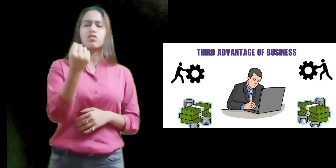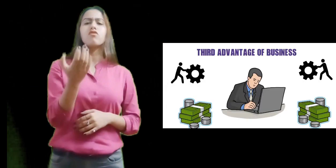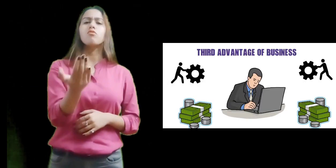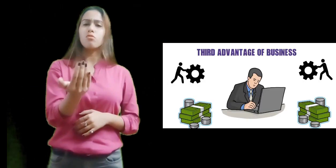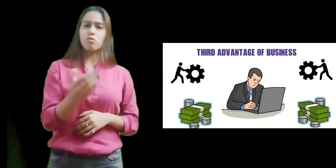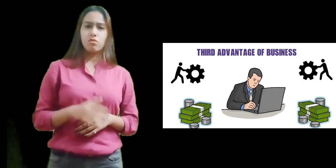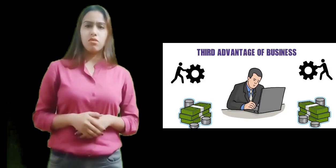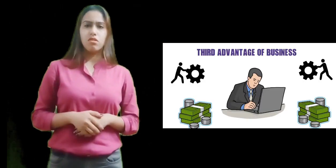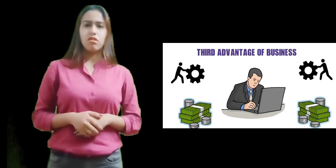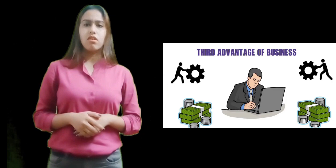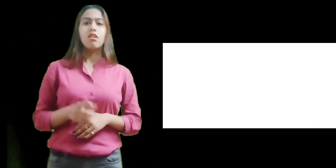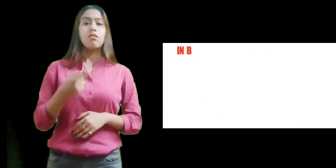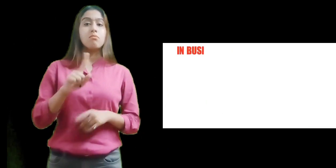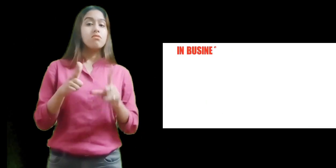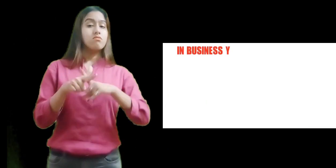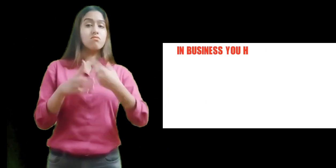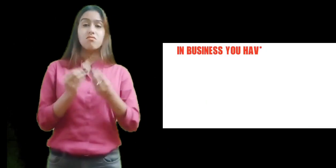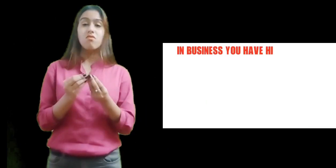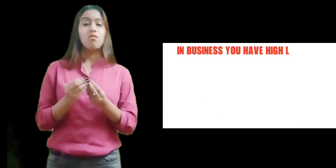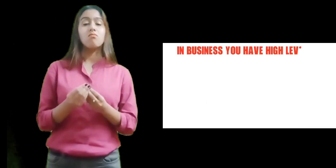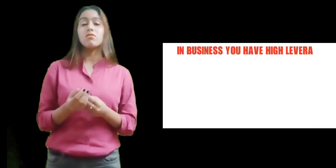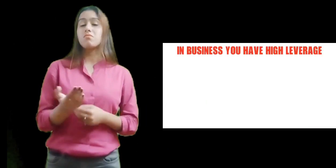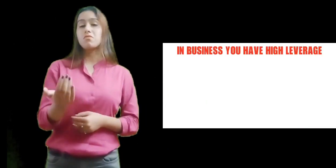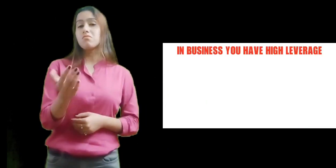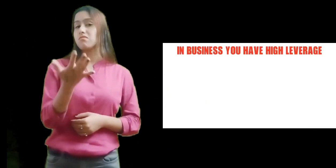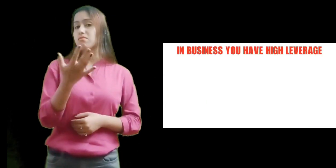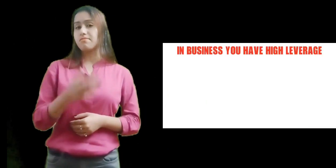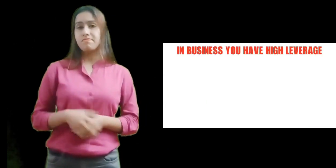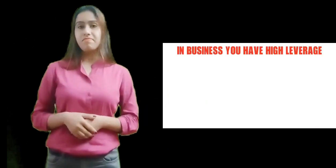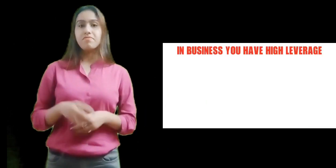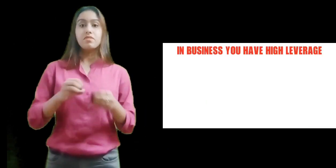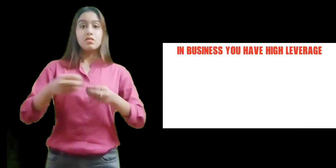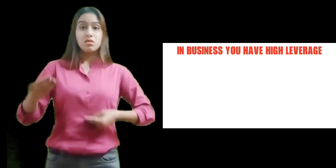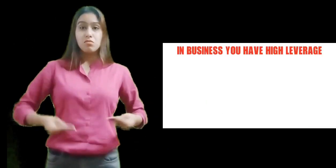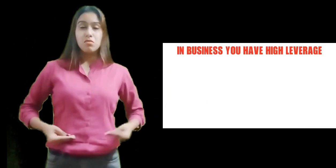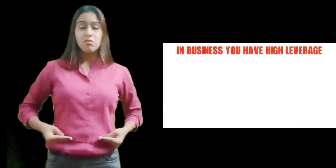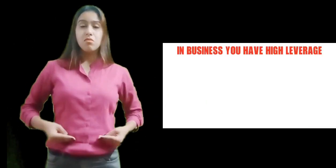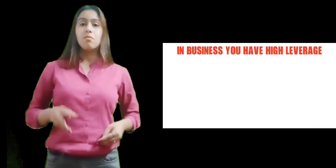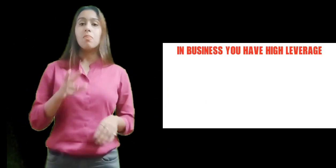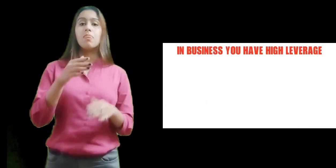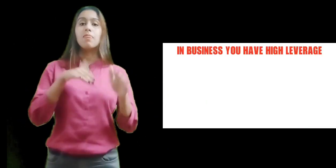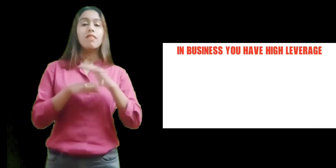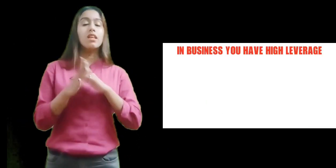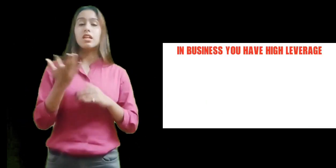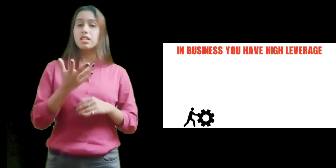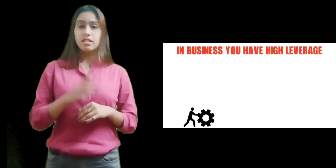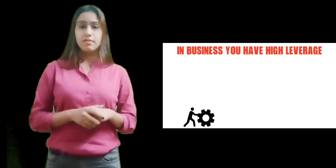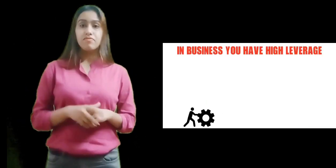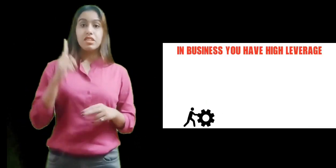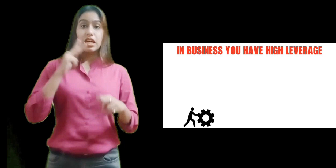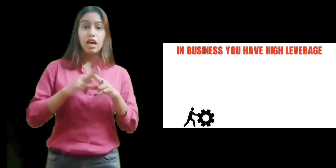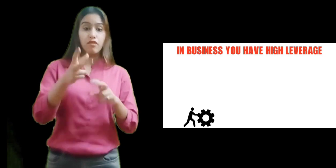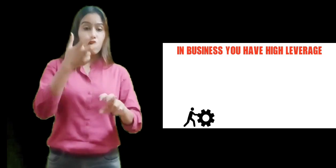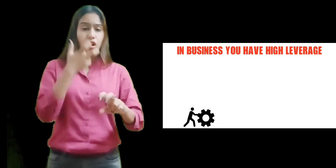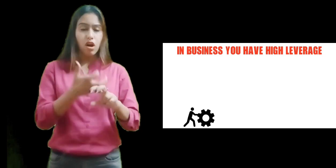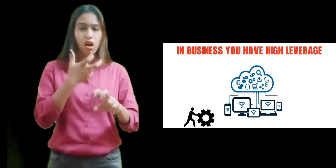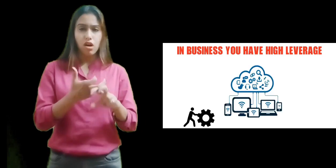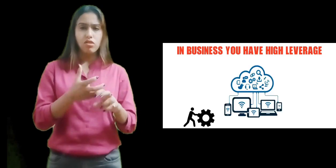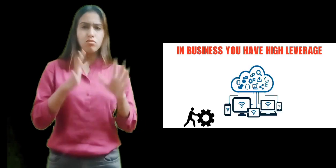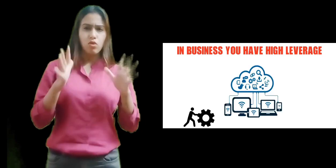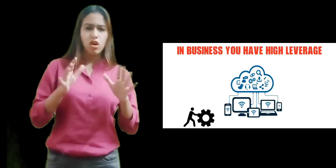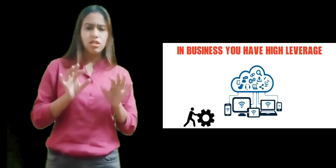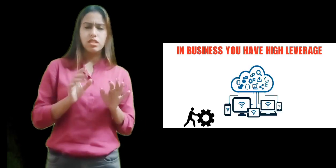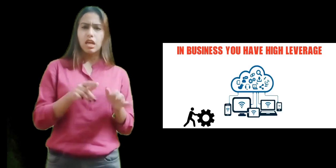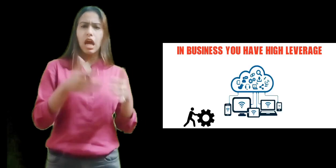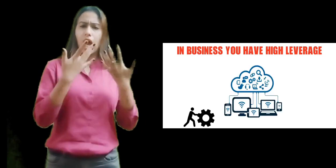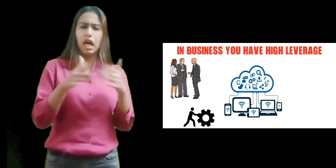यूजुअली पॉसिबल नहीं होता। सिमिलरली बिजनेस में आपके पास बहुत लेवरेज होता है। मतलब अगर आप ज्यादा मेहनत करते हो, एक सिस्टम बैठाते हो,